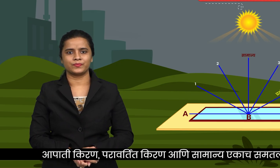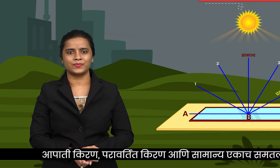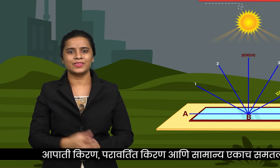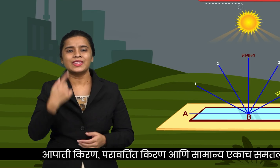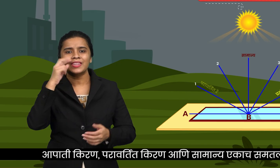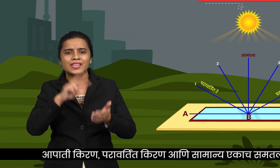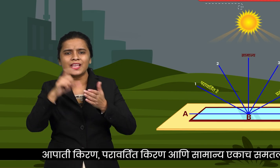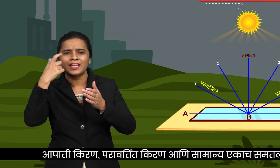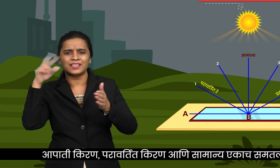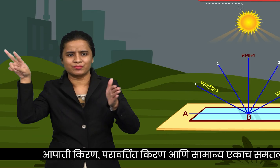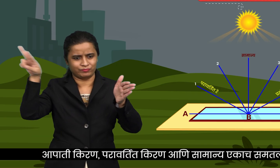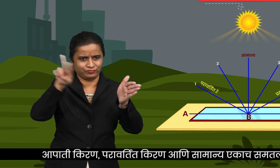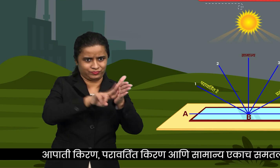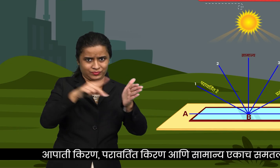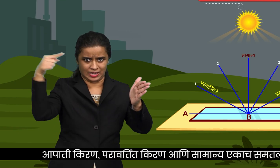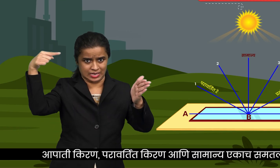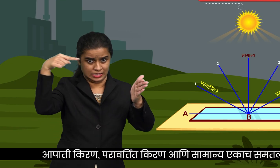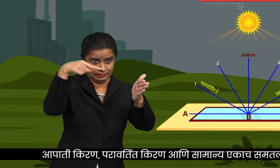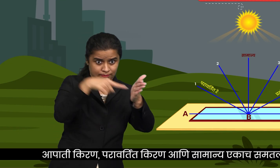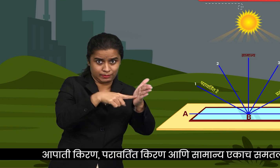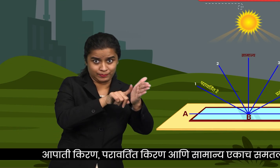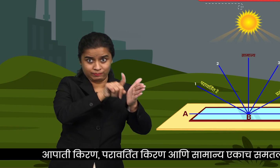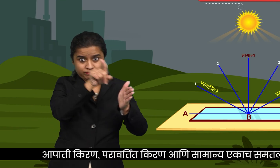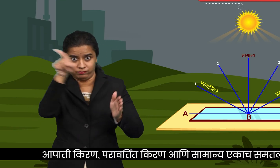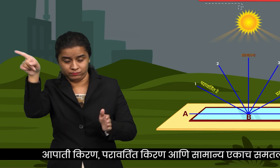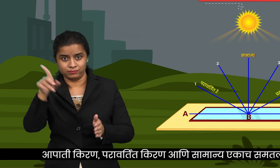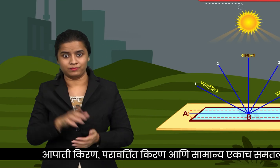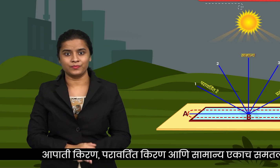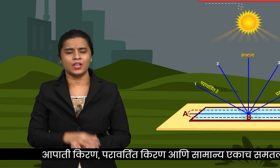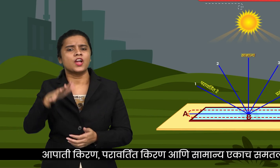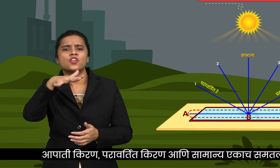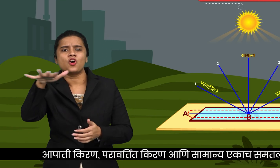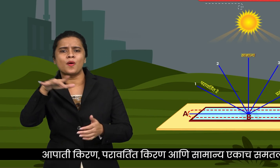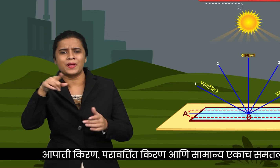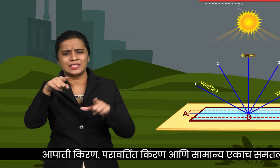आपती किरण, परावर्तित किरण आणि सामान्य एकाच